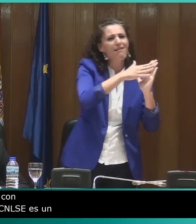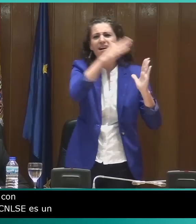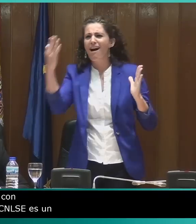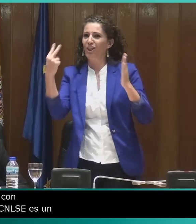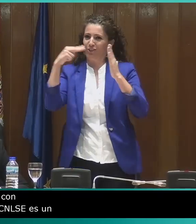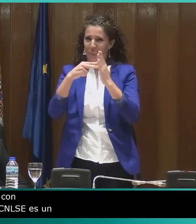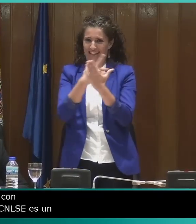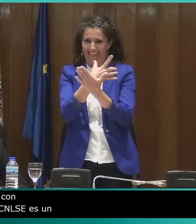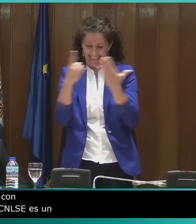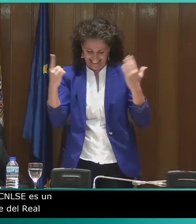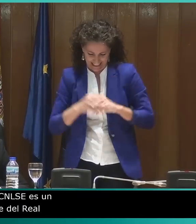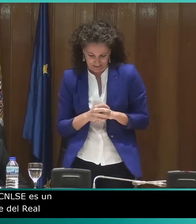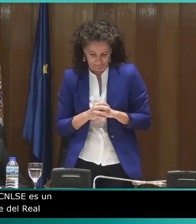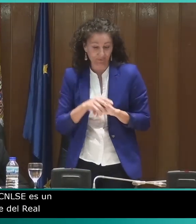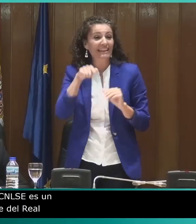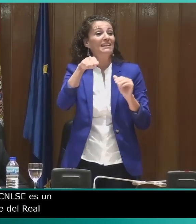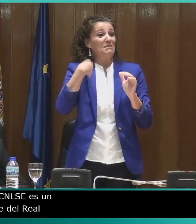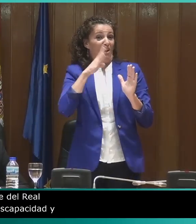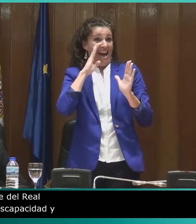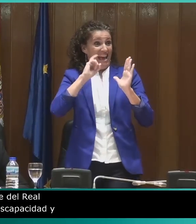Actuación 2011-2016.